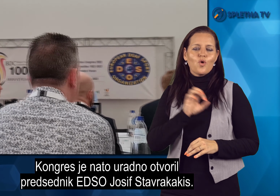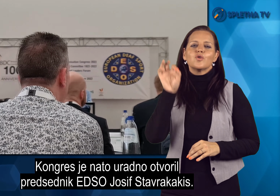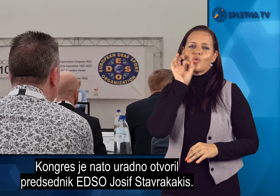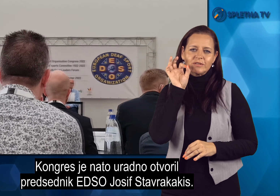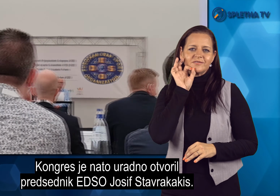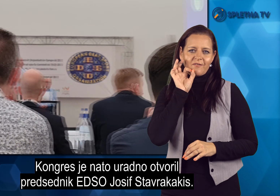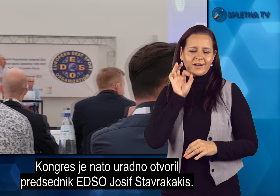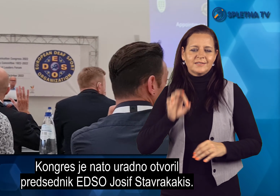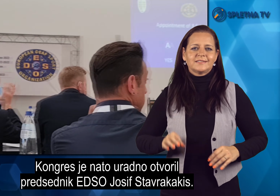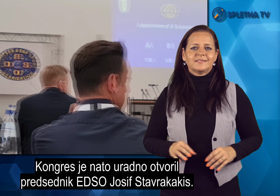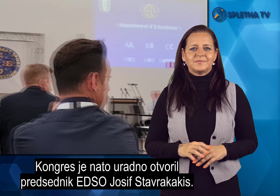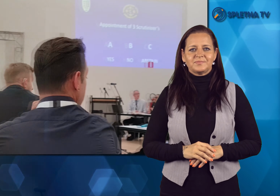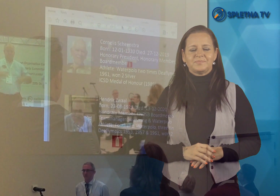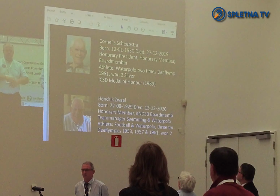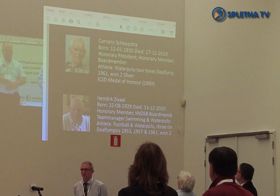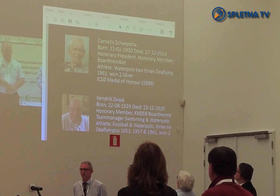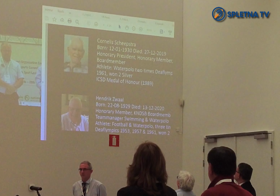Josif Stavrakakis.